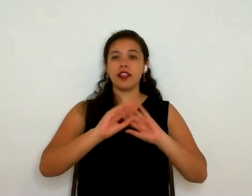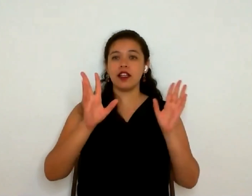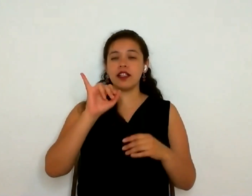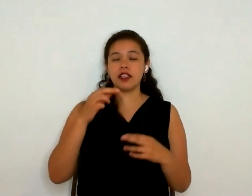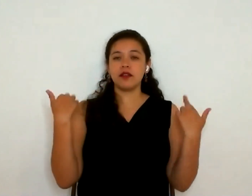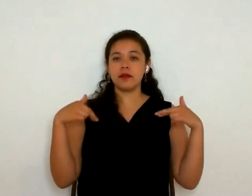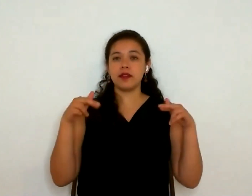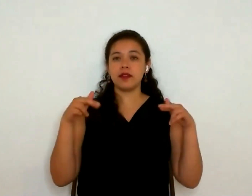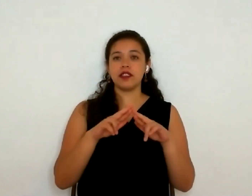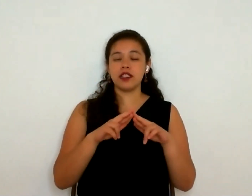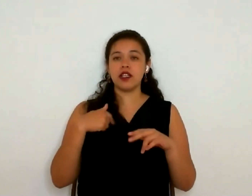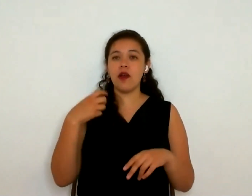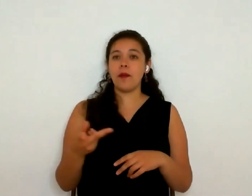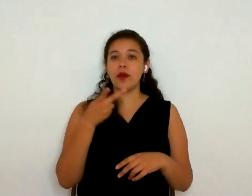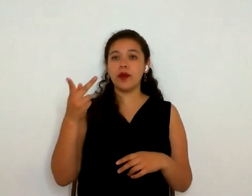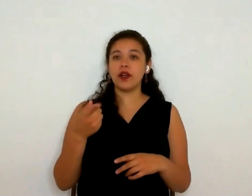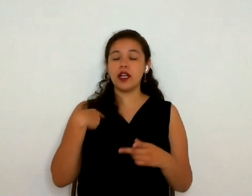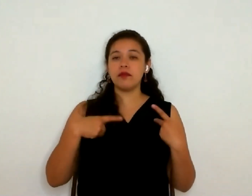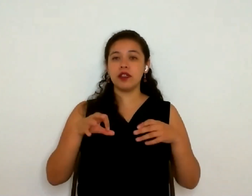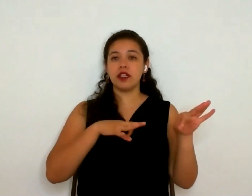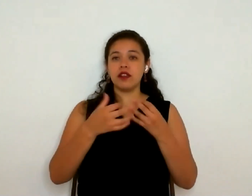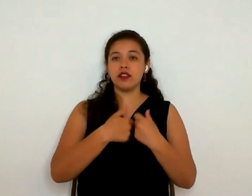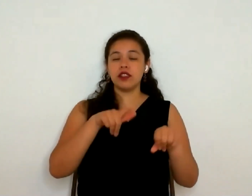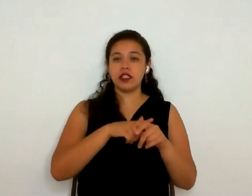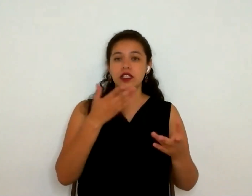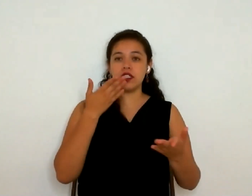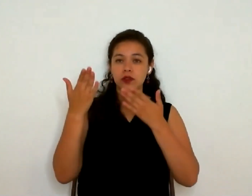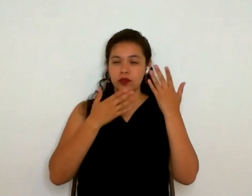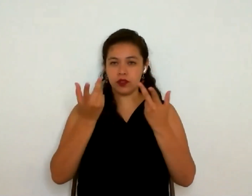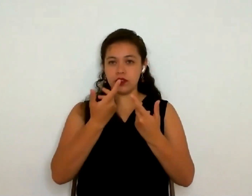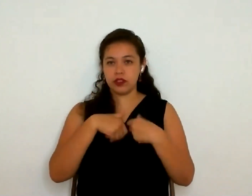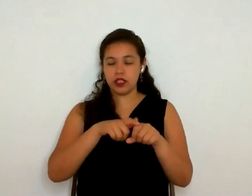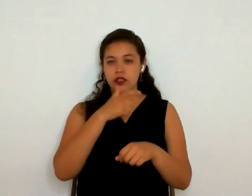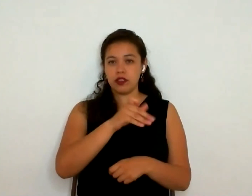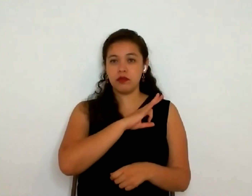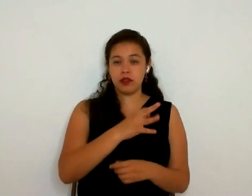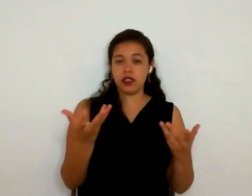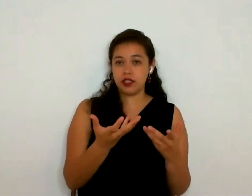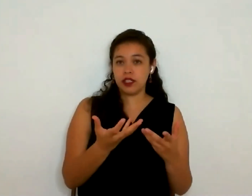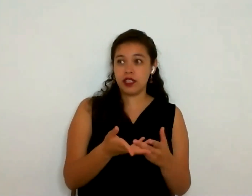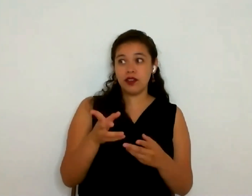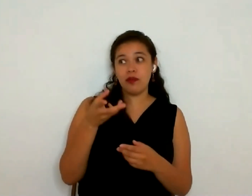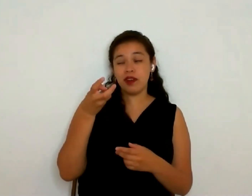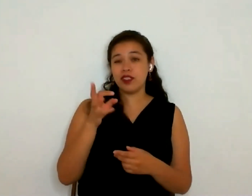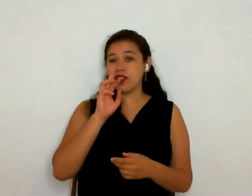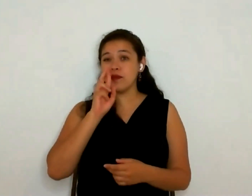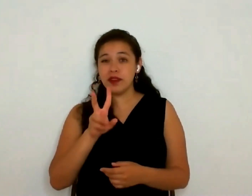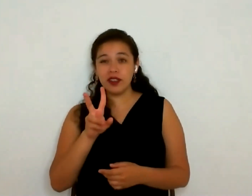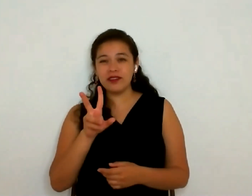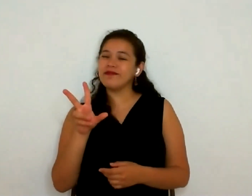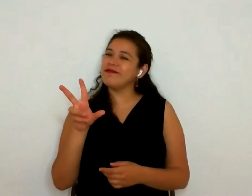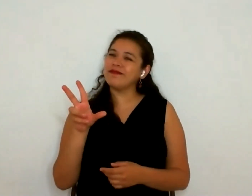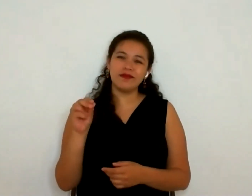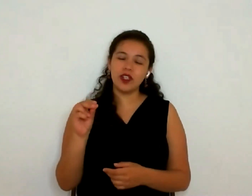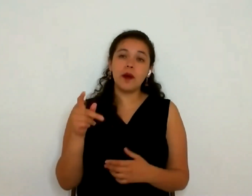una persona que no es trabajador social por el éxito económico pues no lo ideal no lo deseable pero